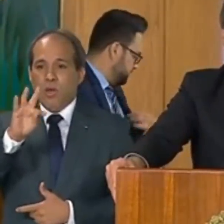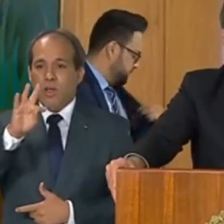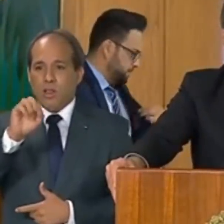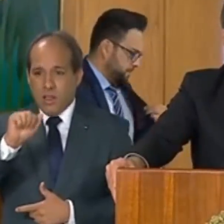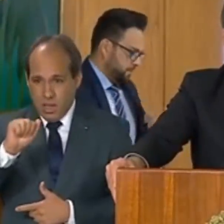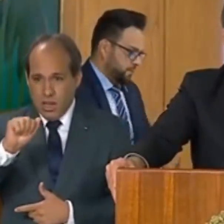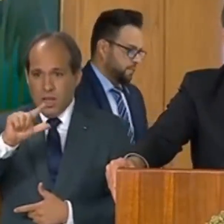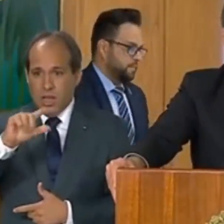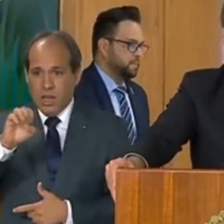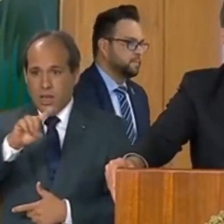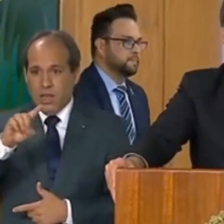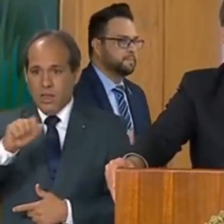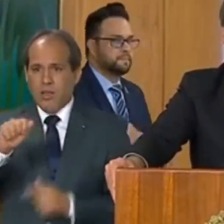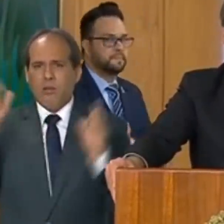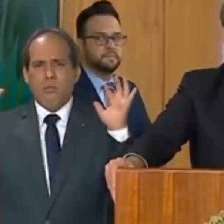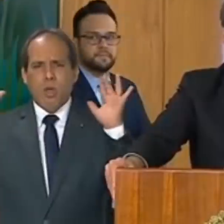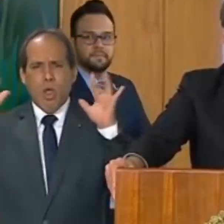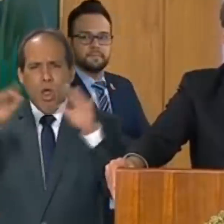E aquela onda pegou.